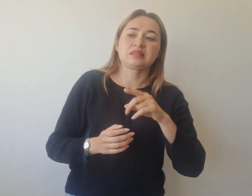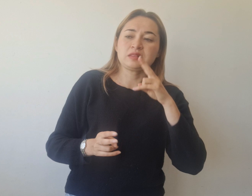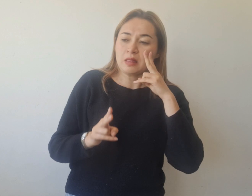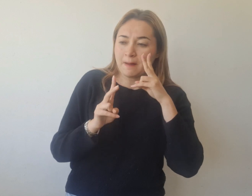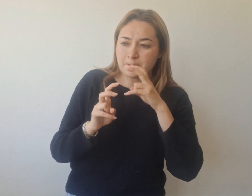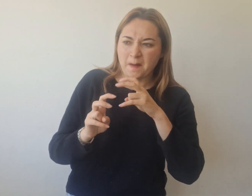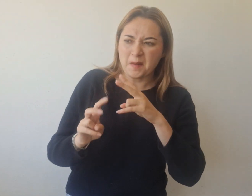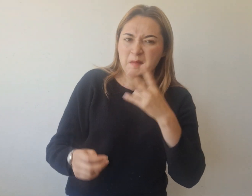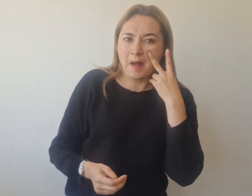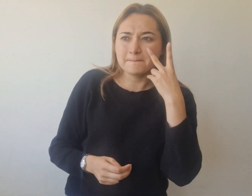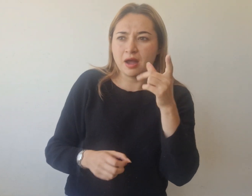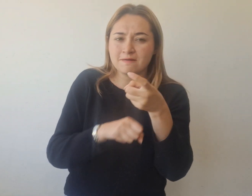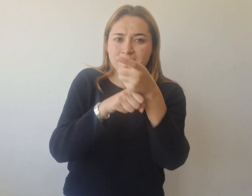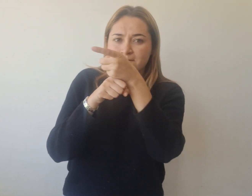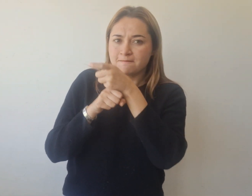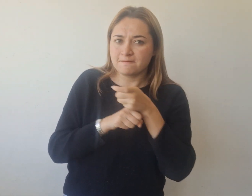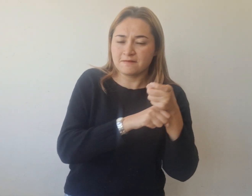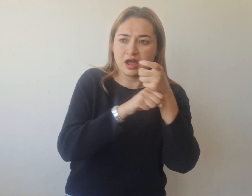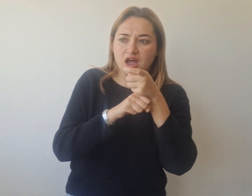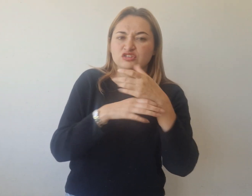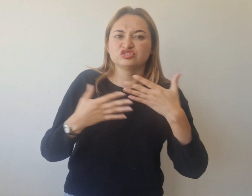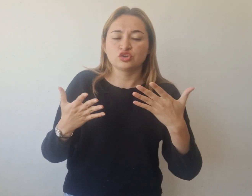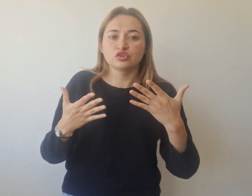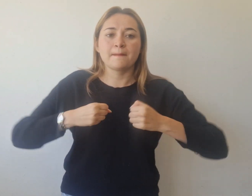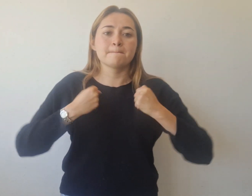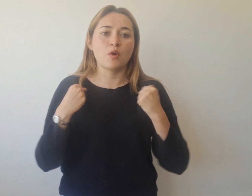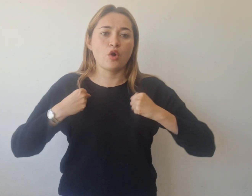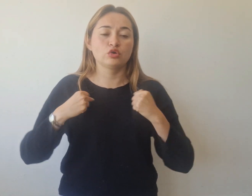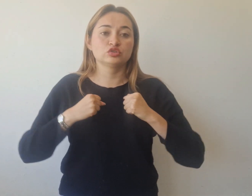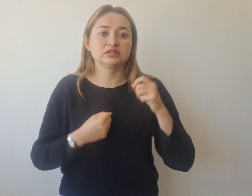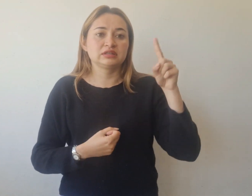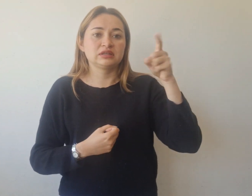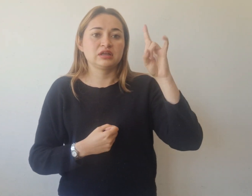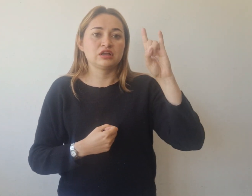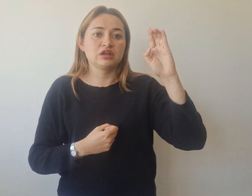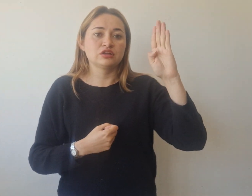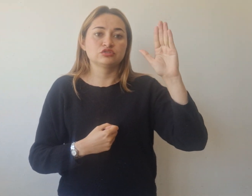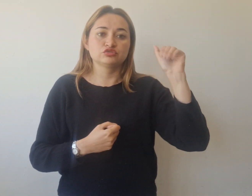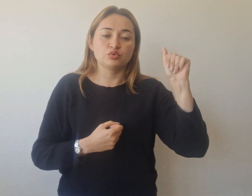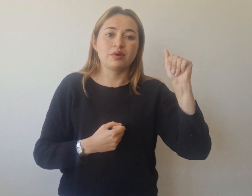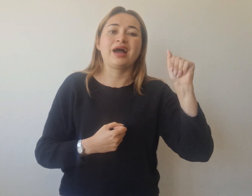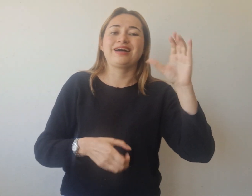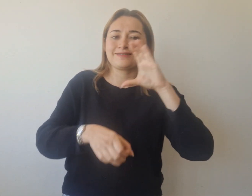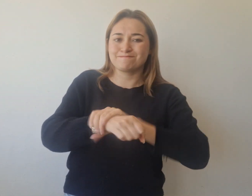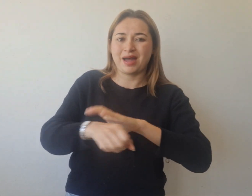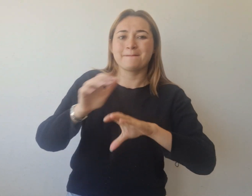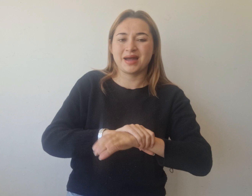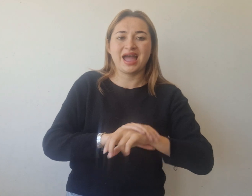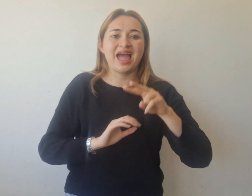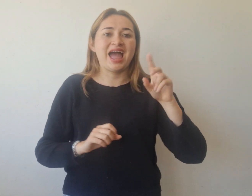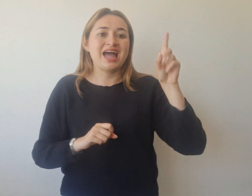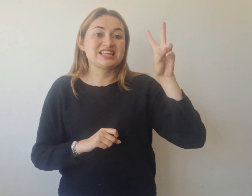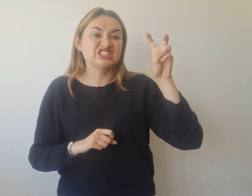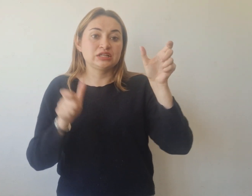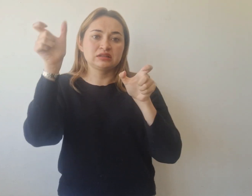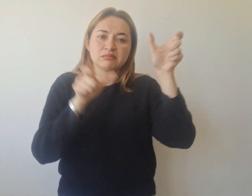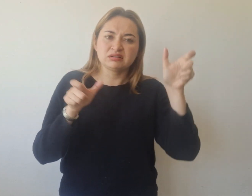allanamiento en la localidad de suba en Bogotá y se así se logró la captura a siete personas conocidas con los